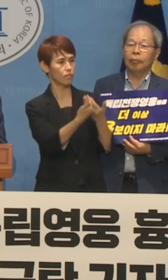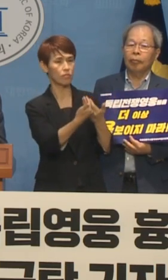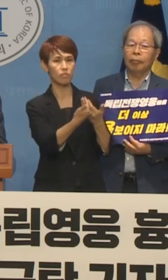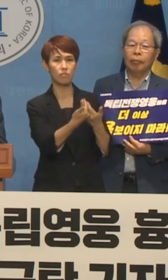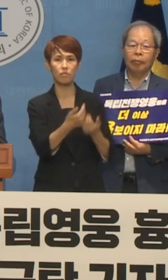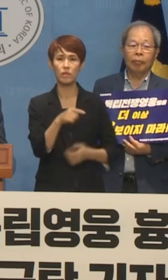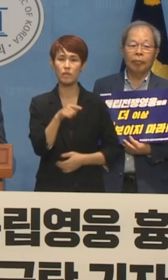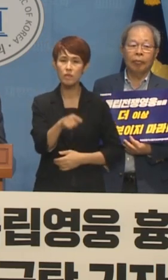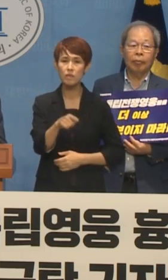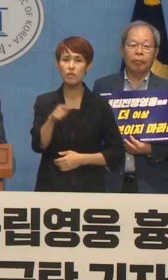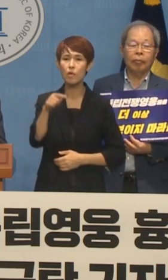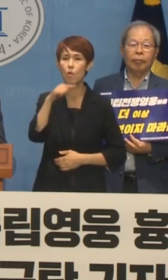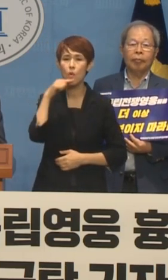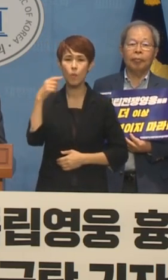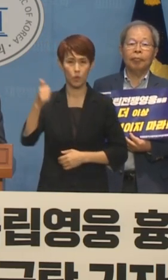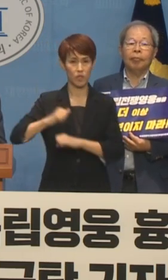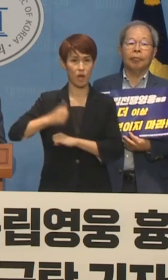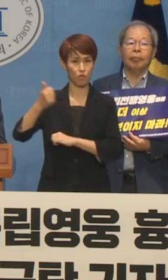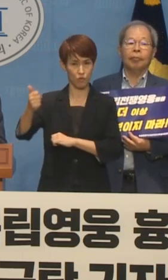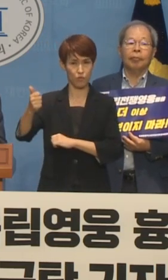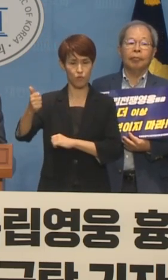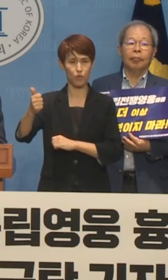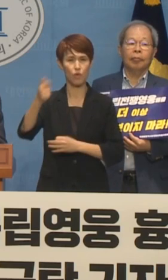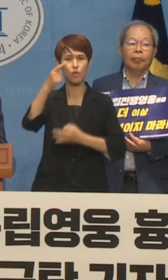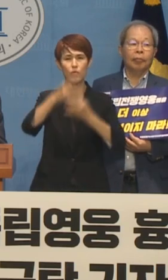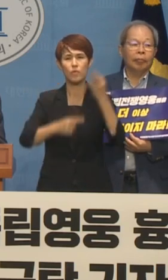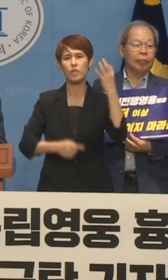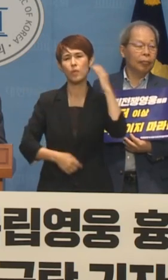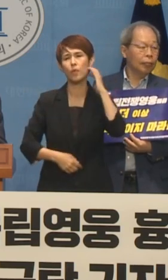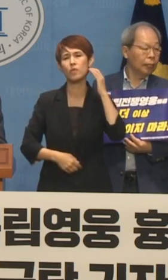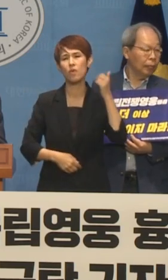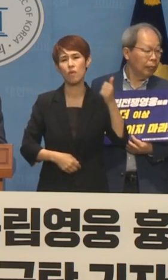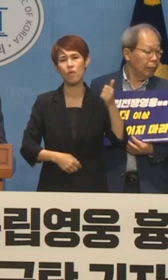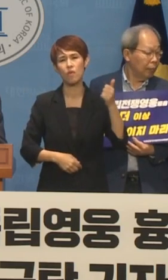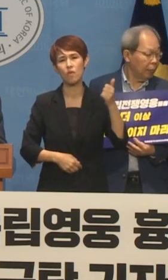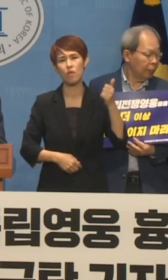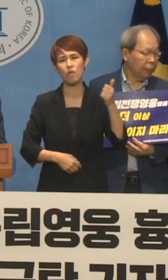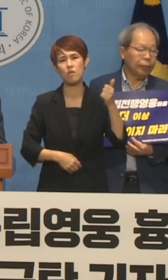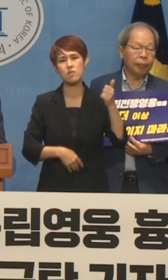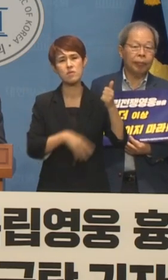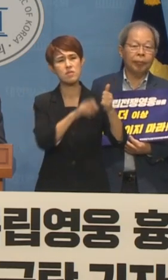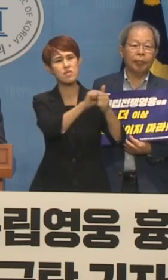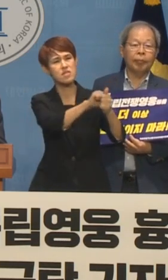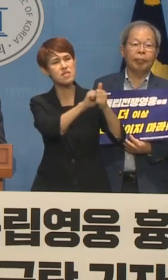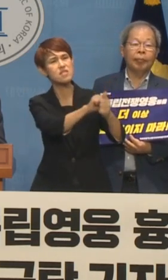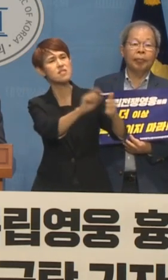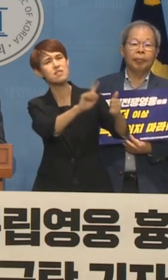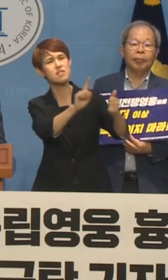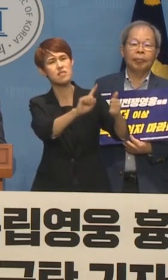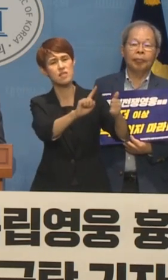홍범도 장군 역시 윤석열 대통령의 뒷덜미를 움켜쥐었습니다.